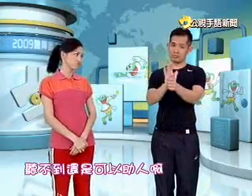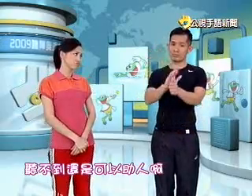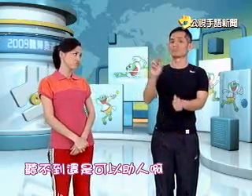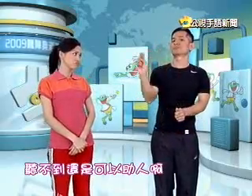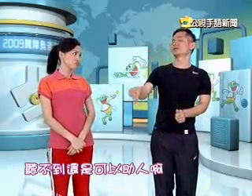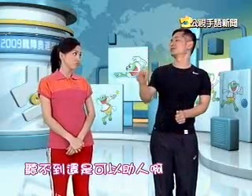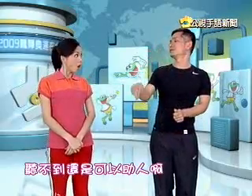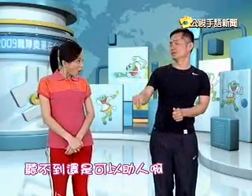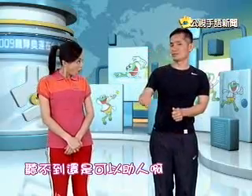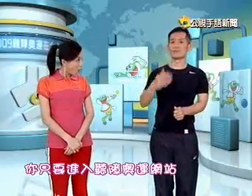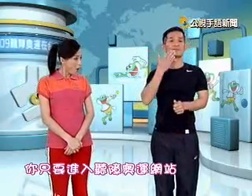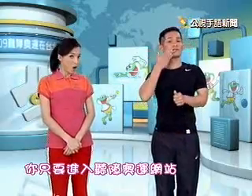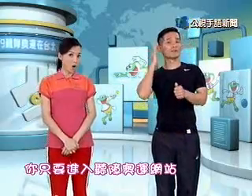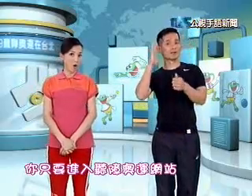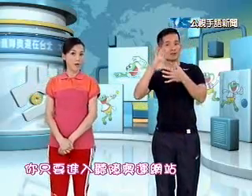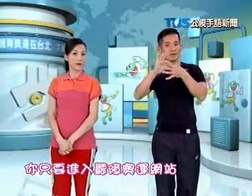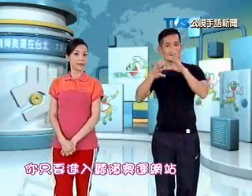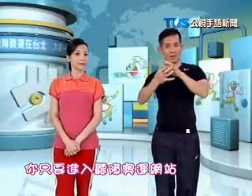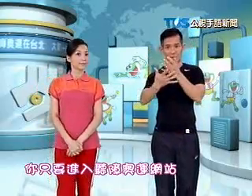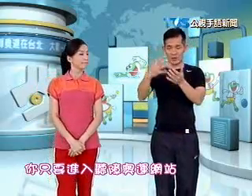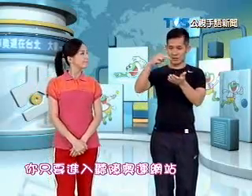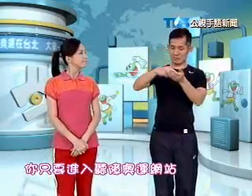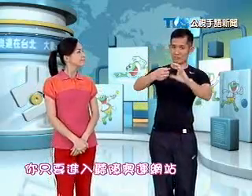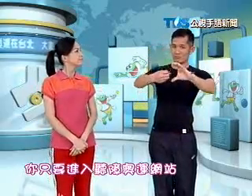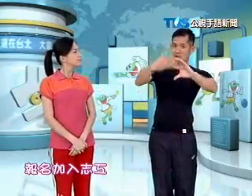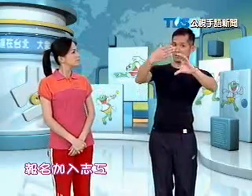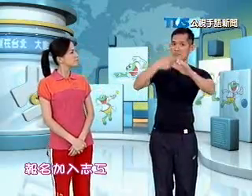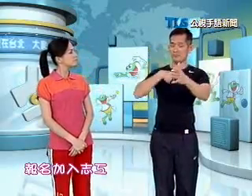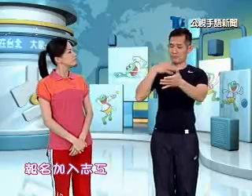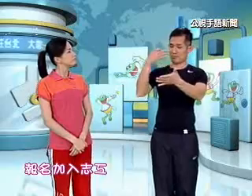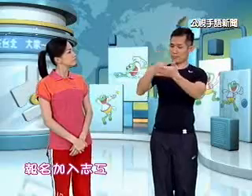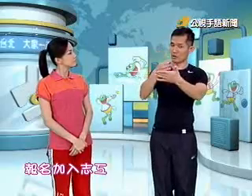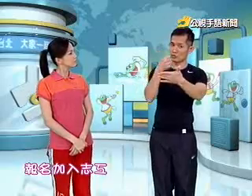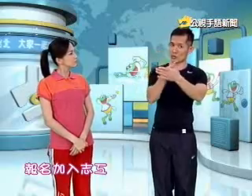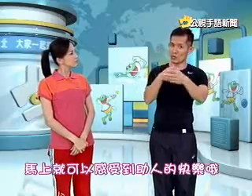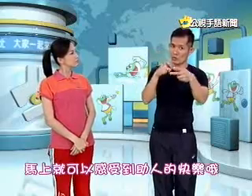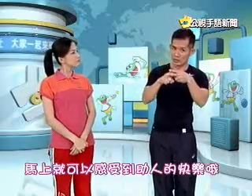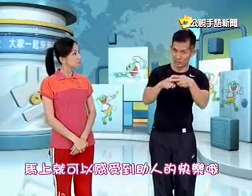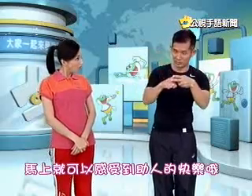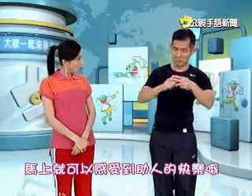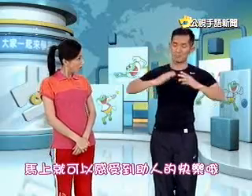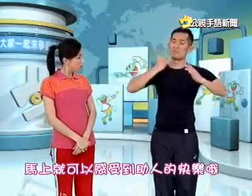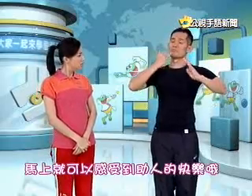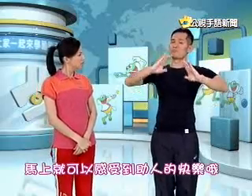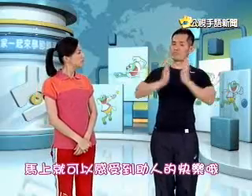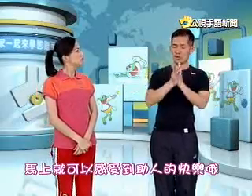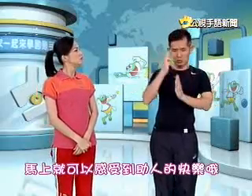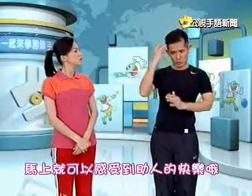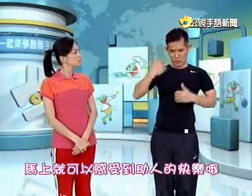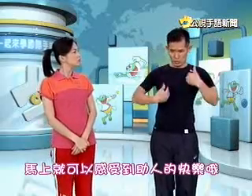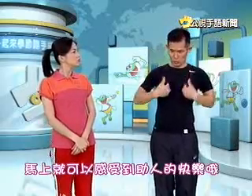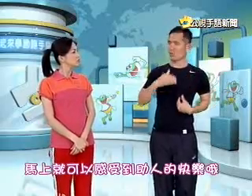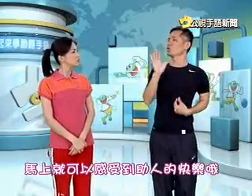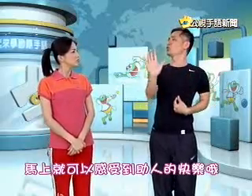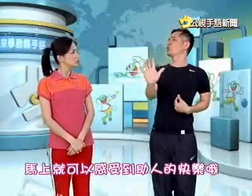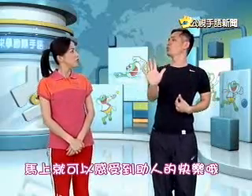助人啊，你只要进入听障奥运网站报名加入志工，马上就可以感受到助人的快乐哦。